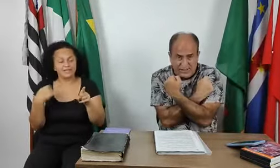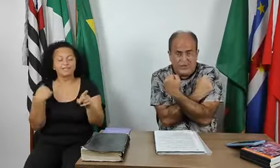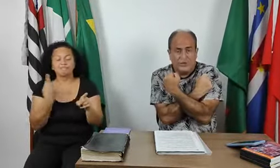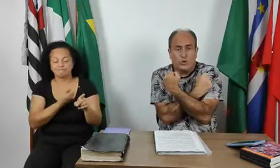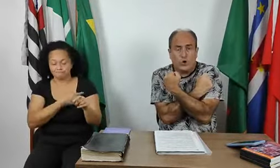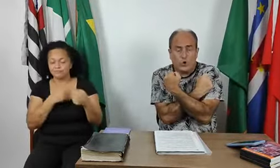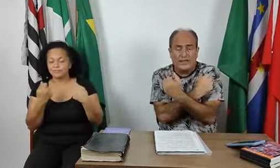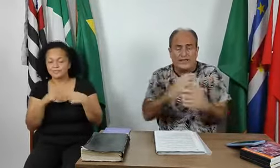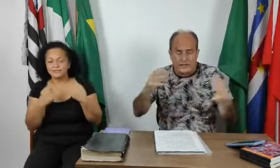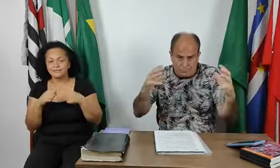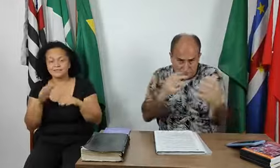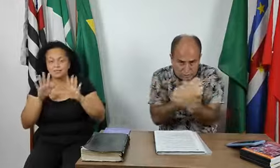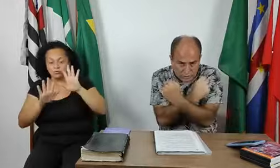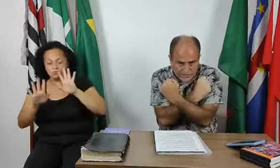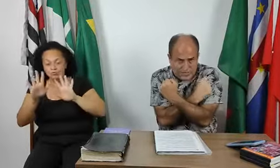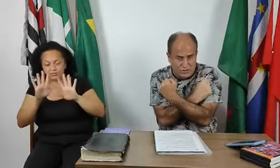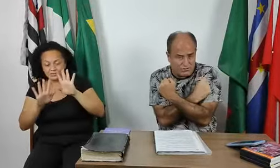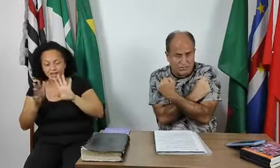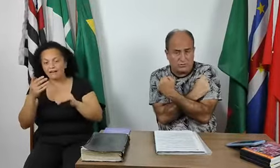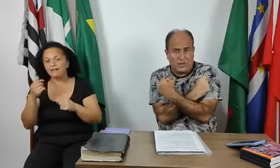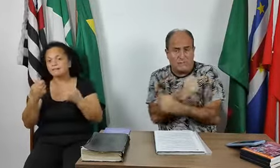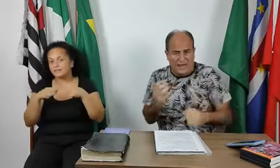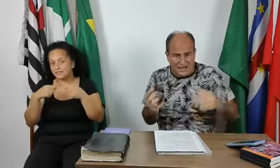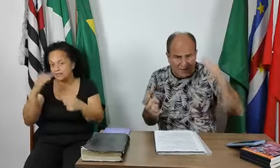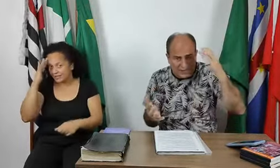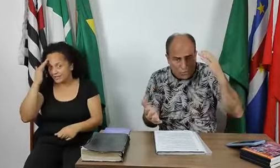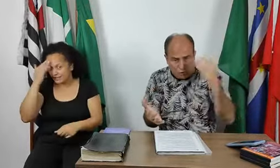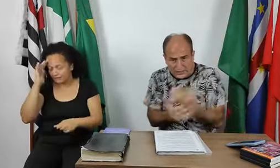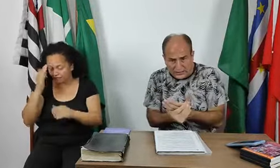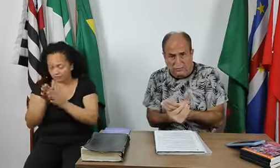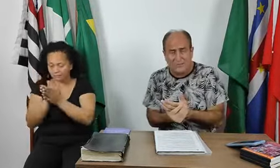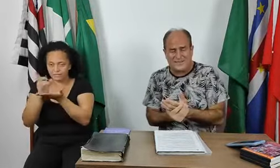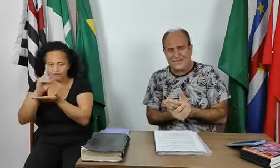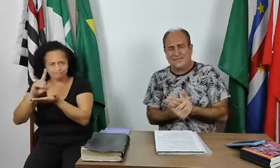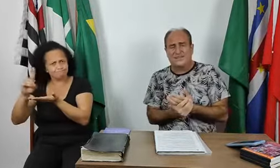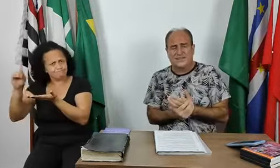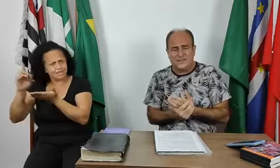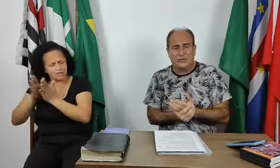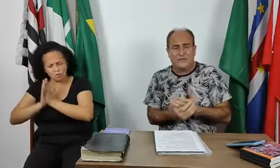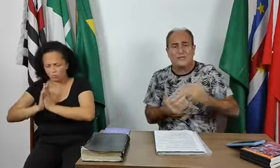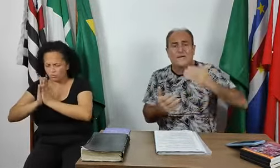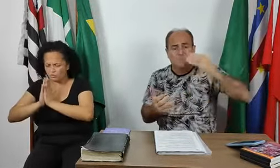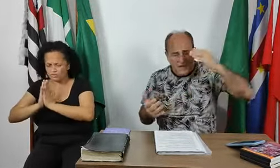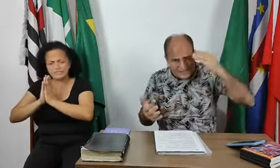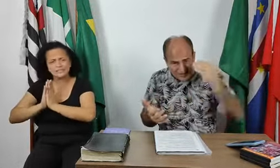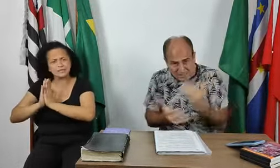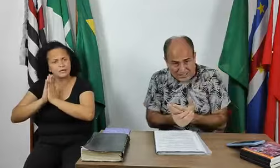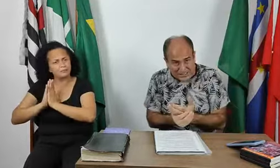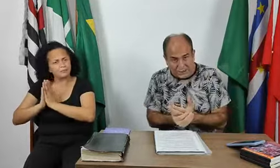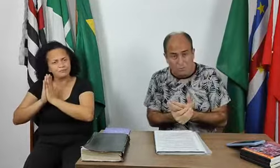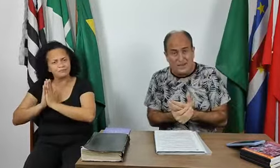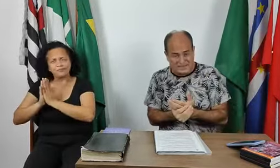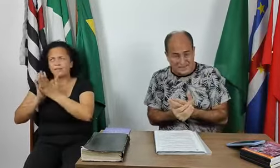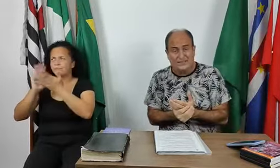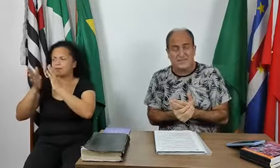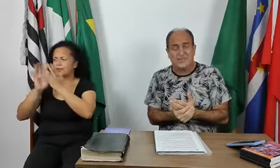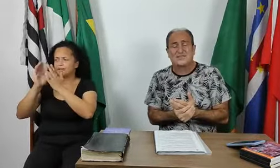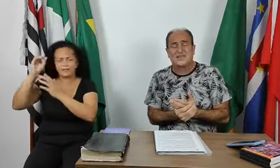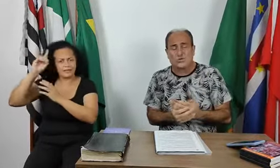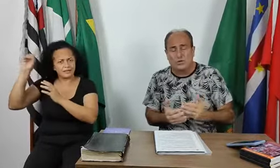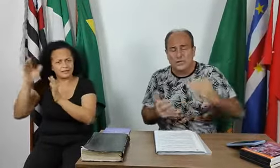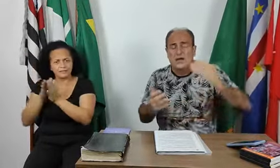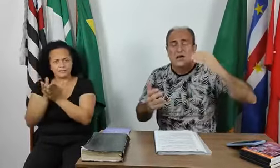revestir do conhecimento, do entendimento da palavra, orando bastante em línguas, examinando bastante